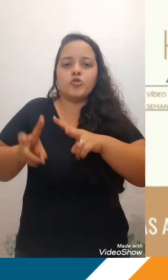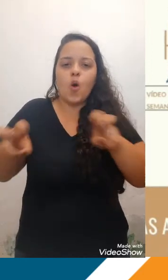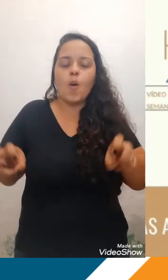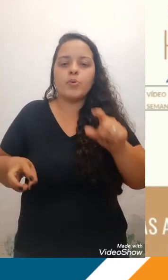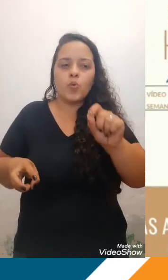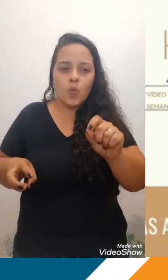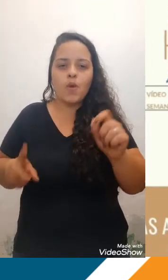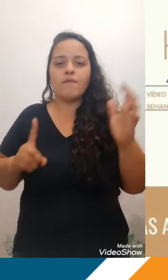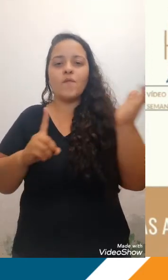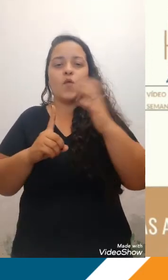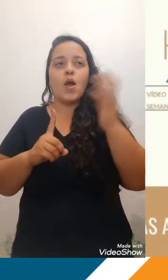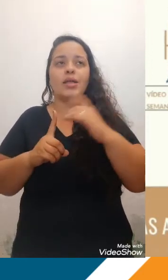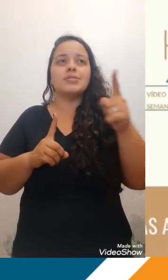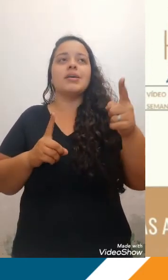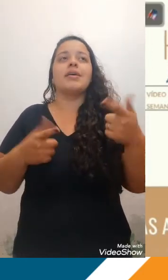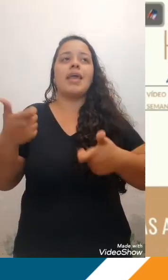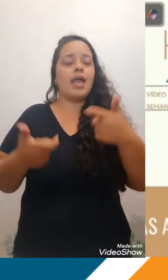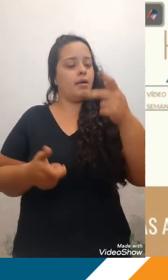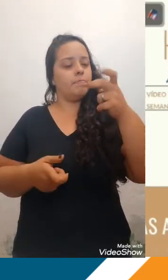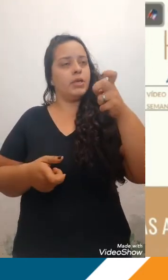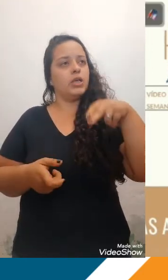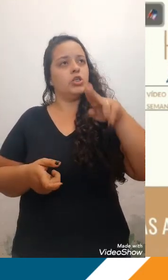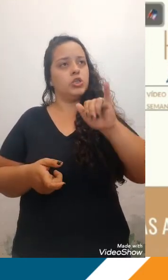influência das guerras peninsulares.